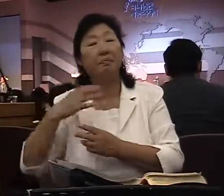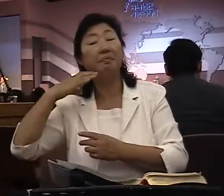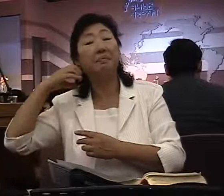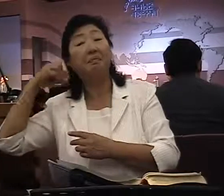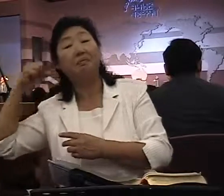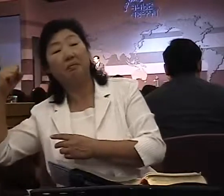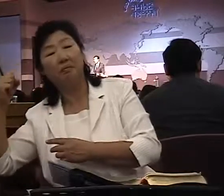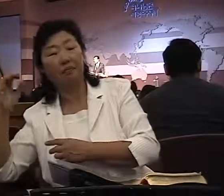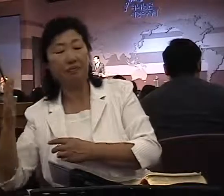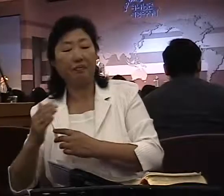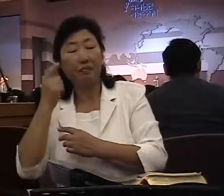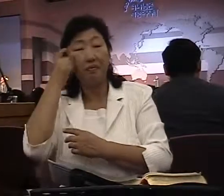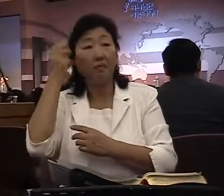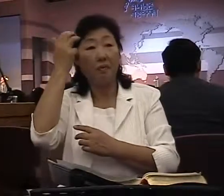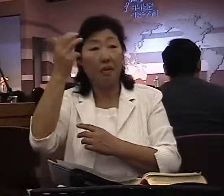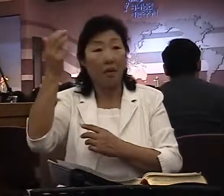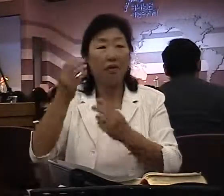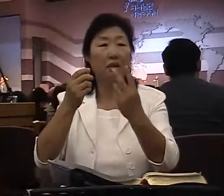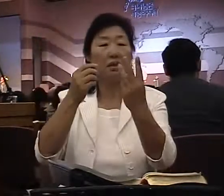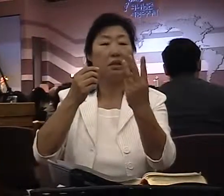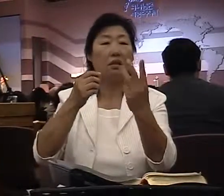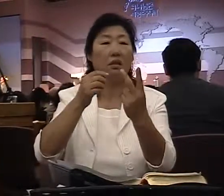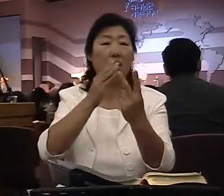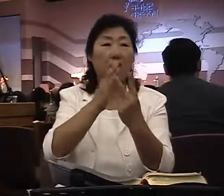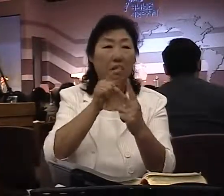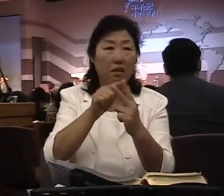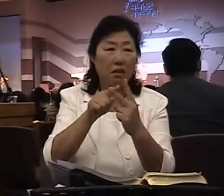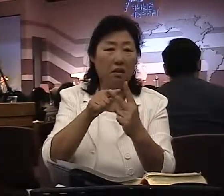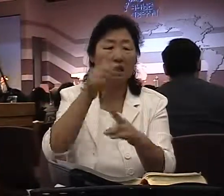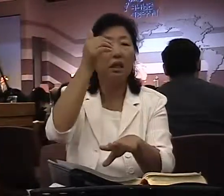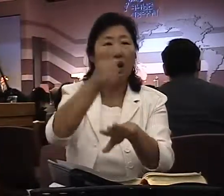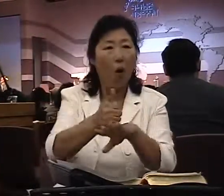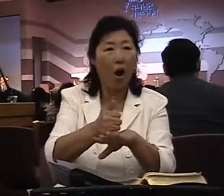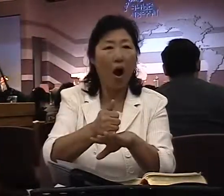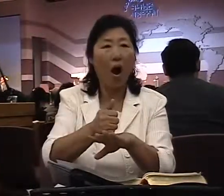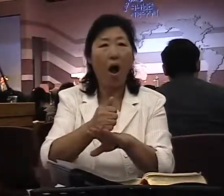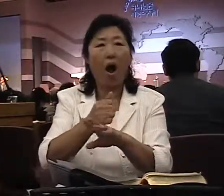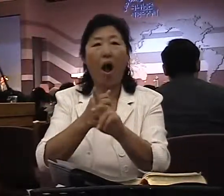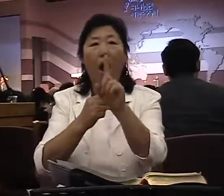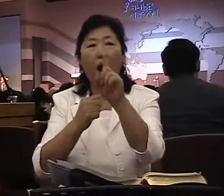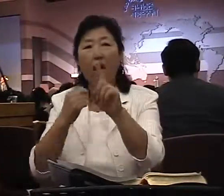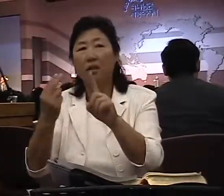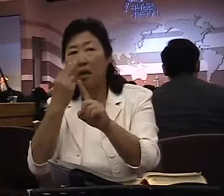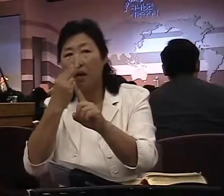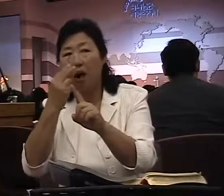됩니다. 셋째는 이 두 길의 결과가 하나는 생명이고 하나는 사망입니다.